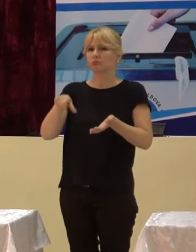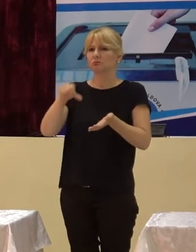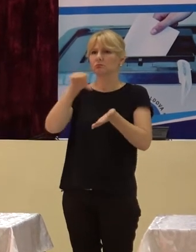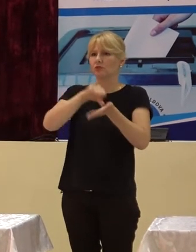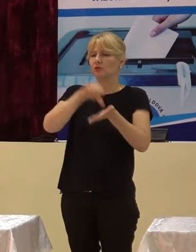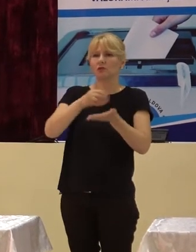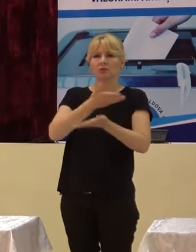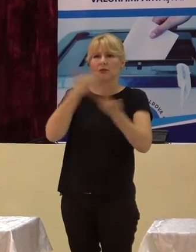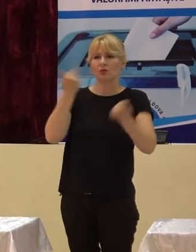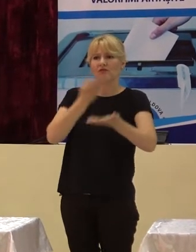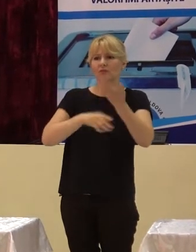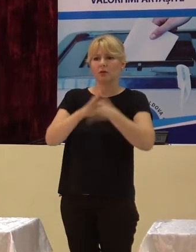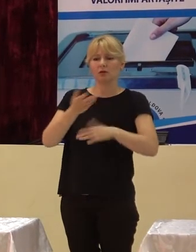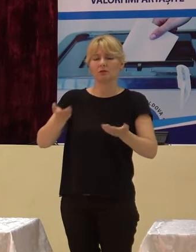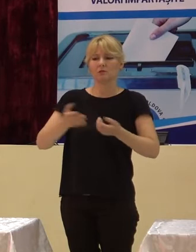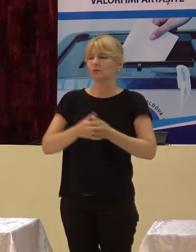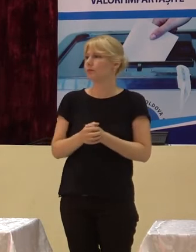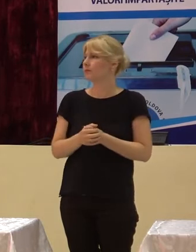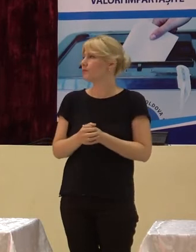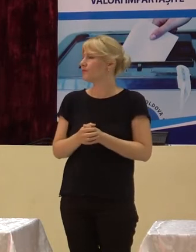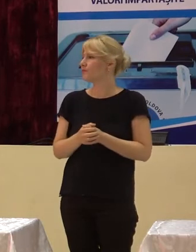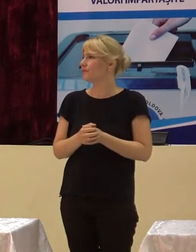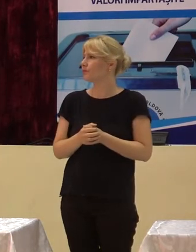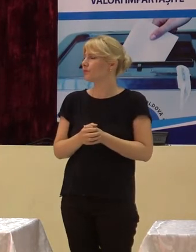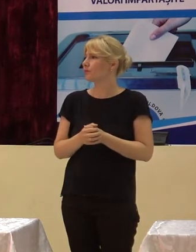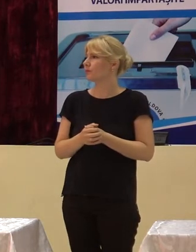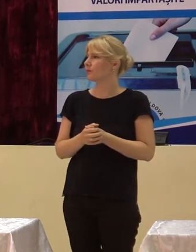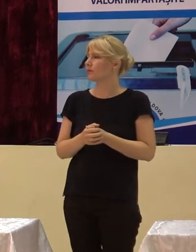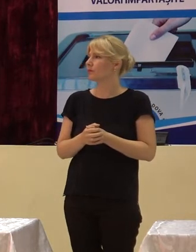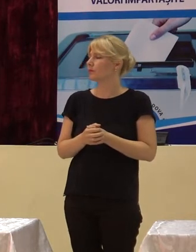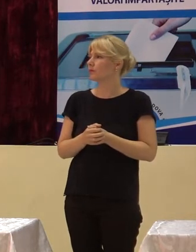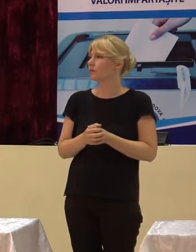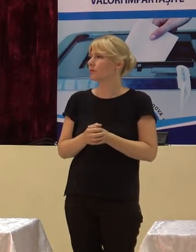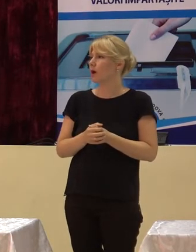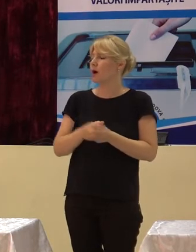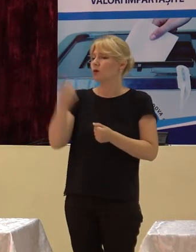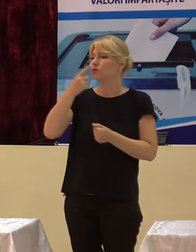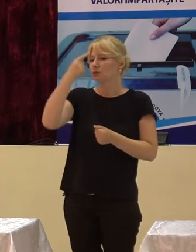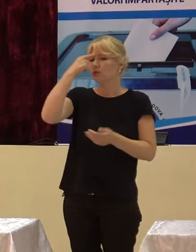răspundeți. Da. Mersi pentru... Dacă se poate o precizare, ținând cont